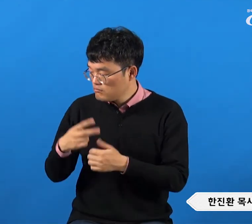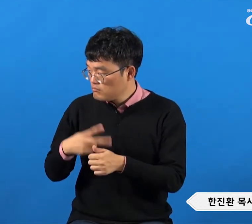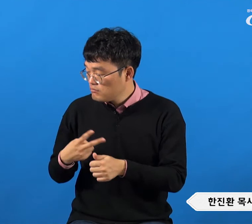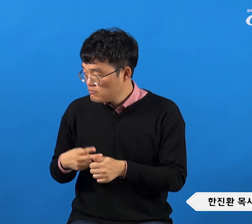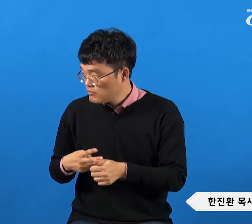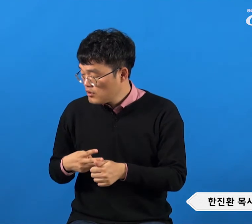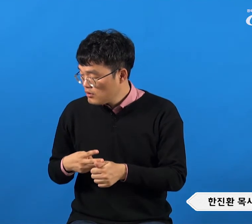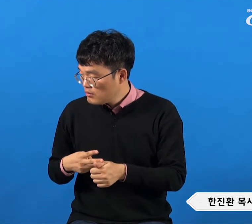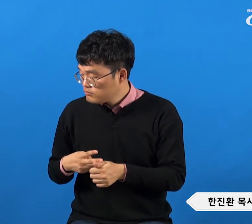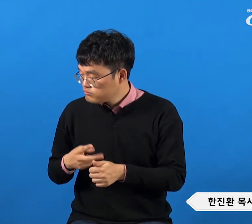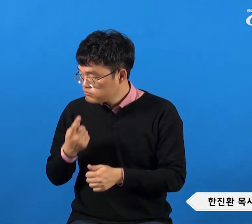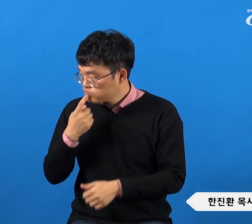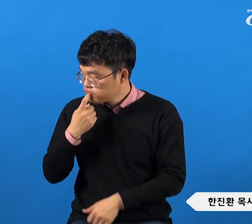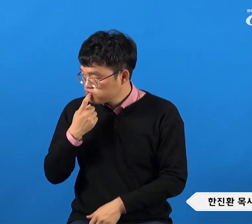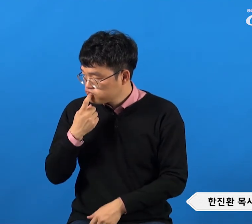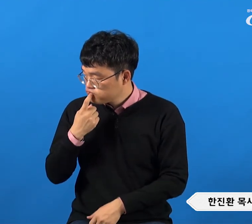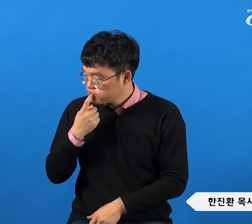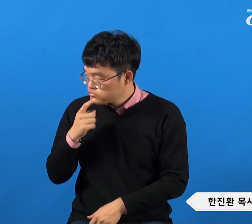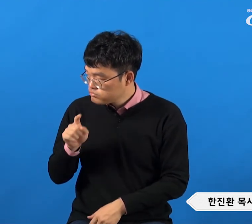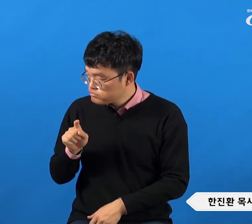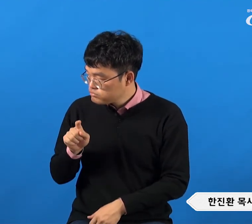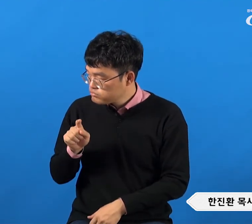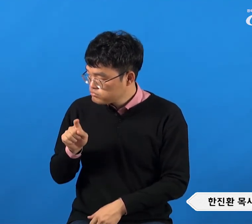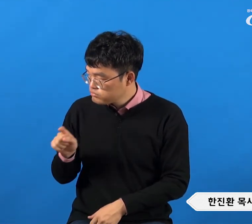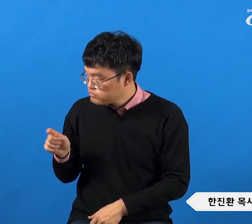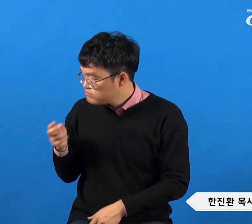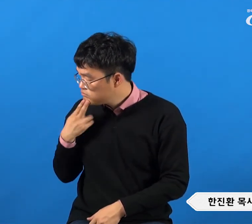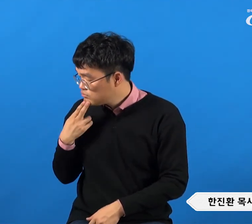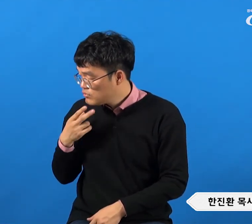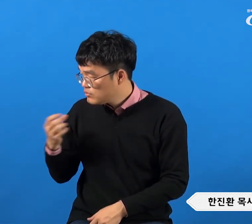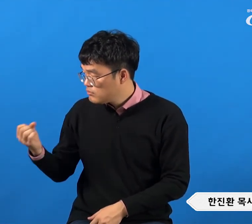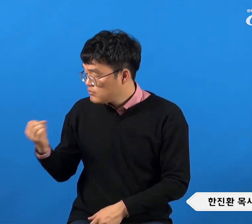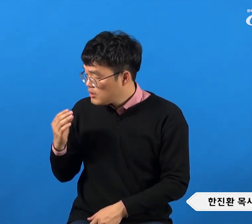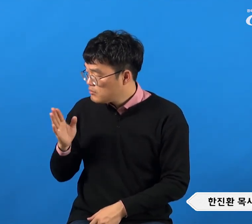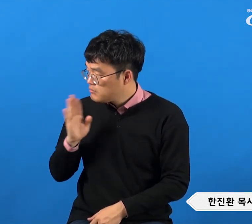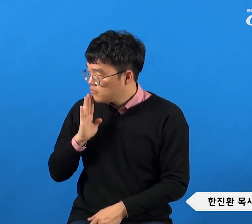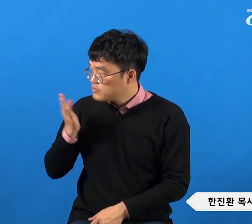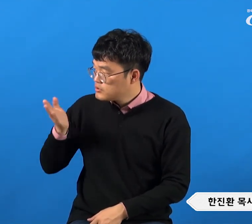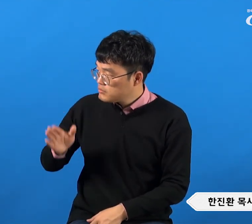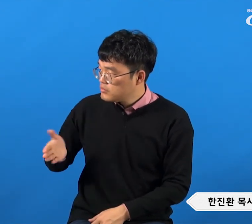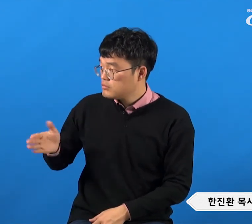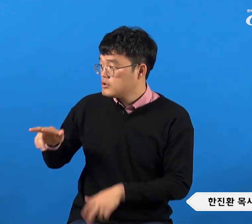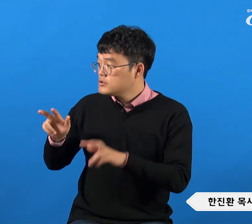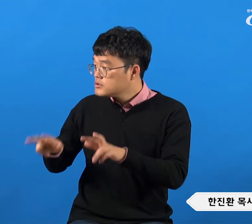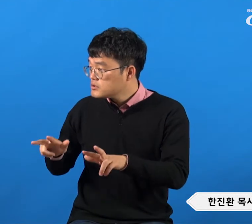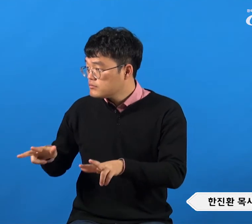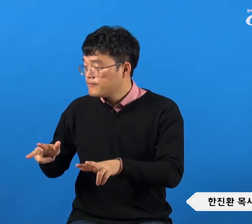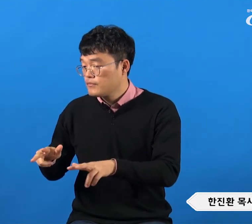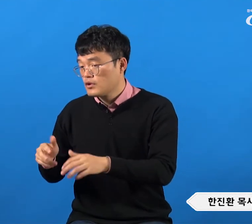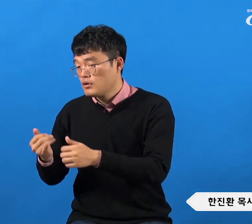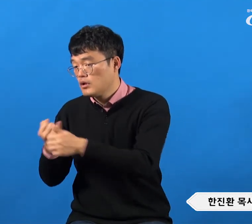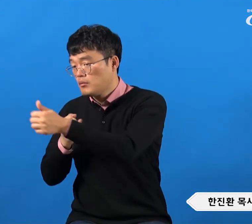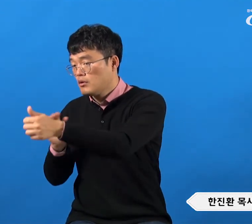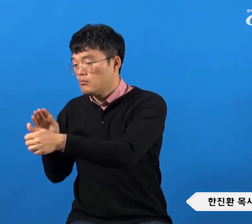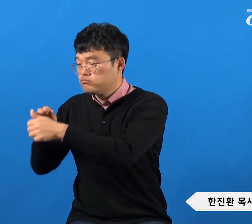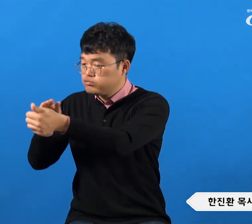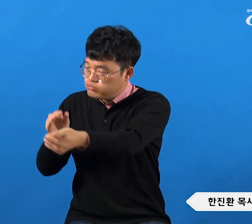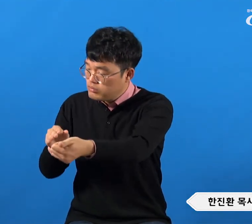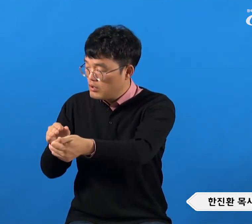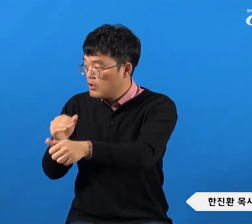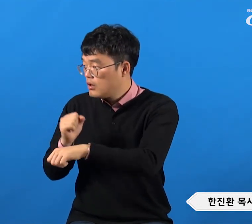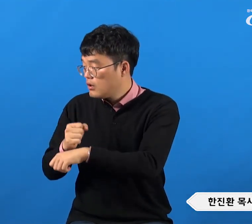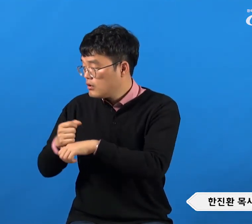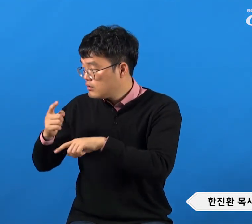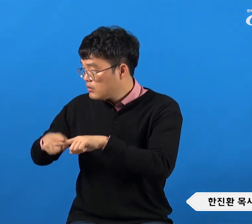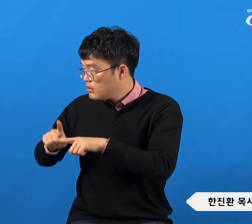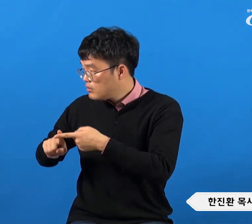의사가 순간 할 말을 잃었습니다. 말이야 맞지만은, 그러나 그 순간에 그렇게 생각하는 사람이 누가